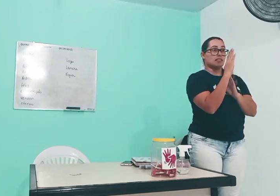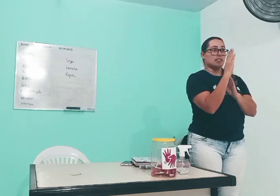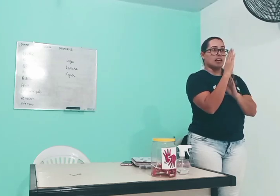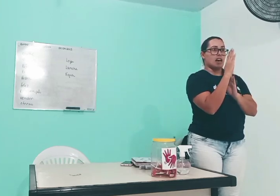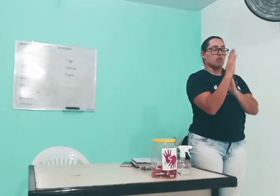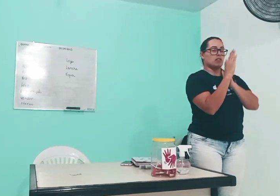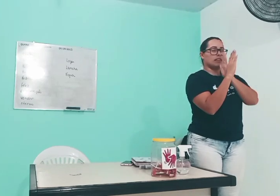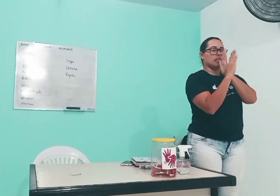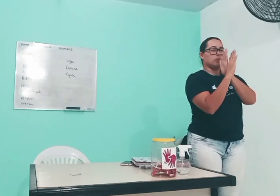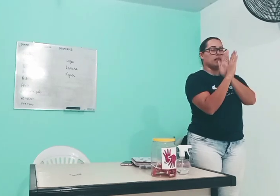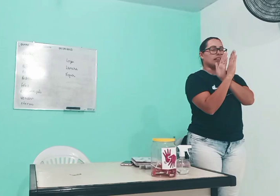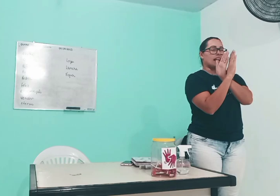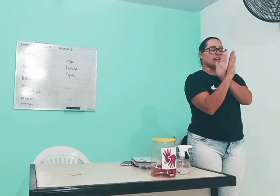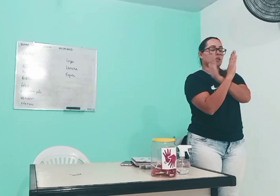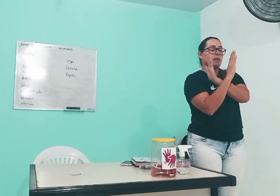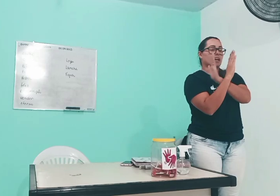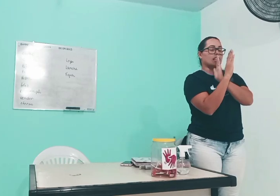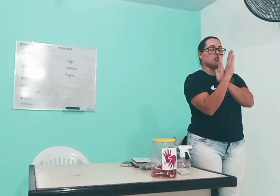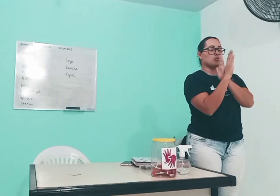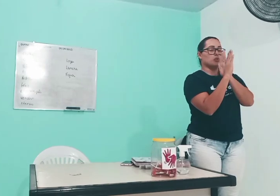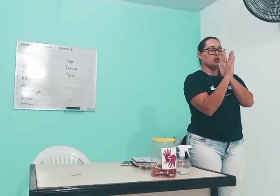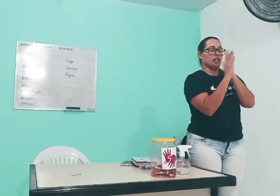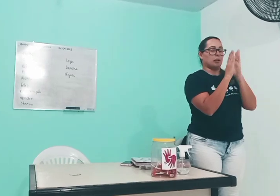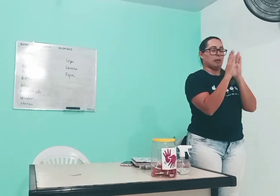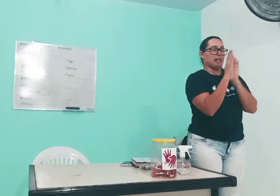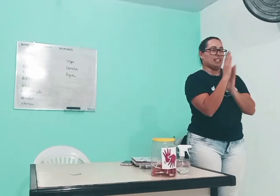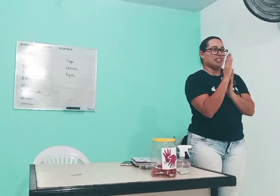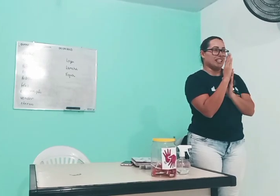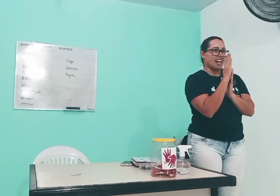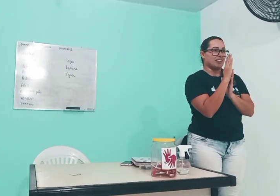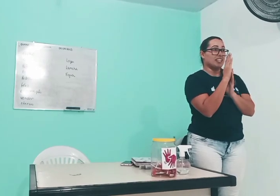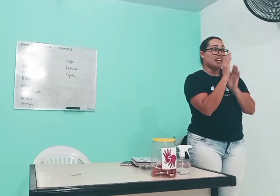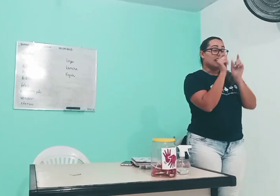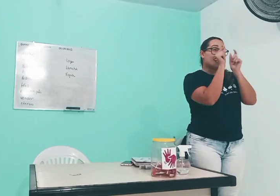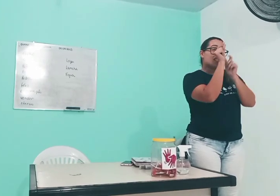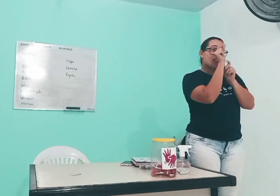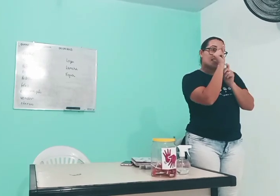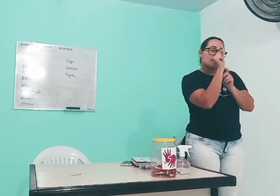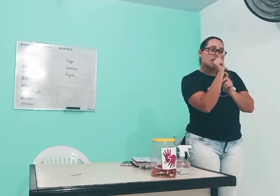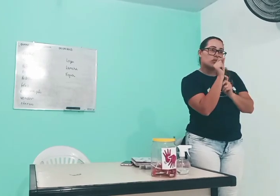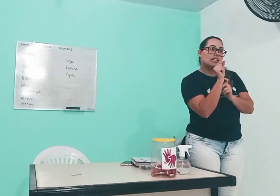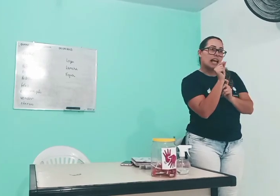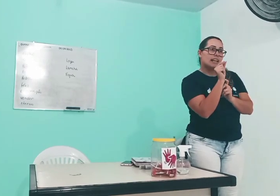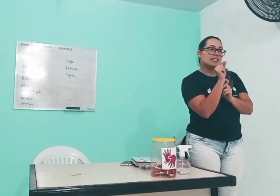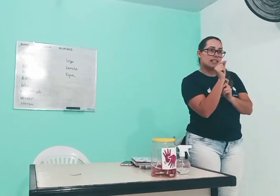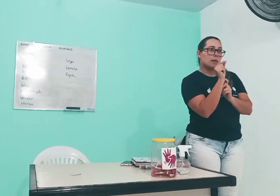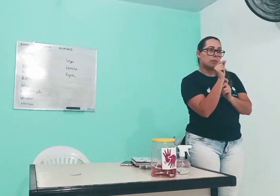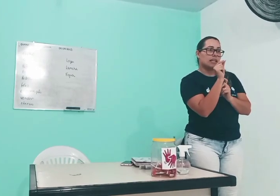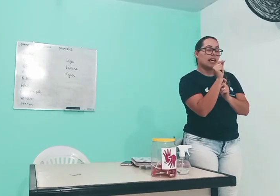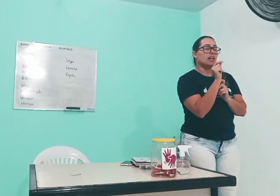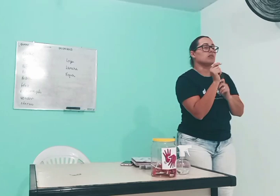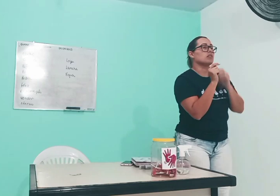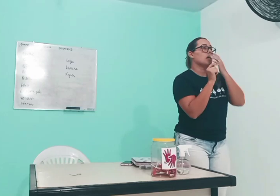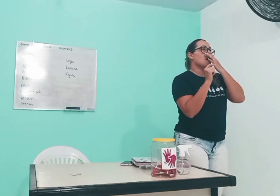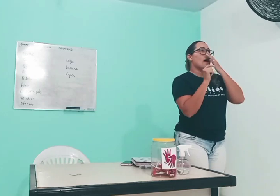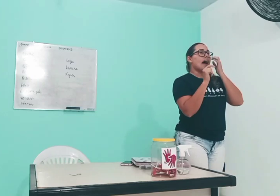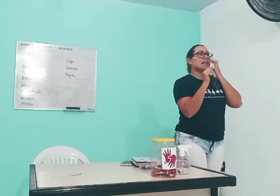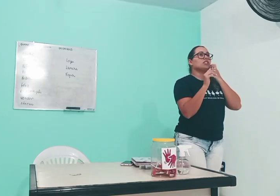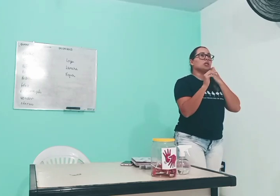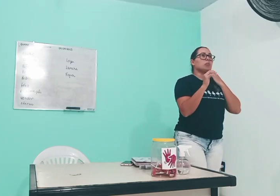assim, aí você vai ter que pintar daqui para cá de escuro, daqui para cá de claro. E às vezes assim, são detalhes, né, pequenos. Aí tipo, a